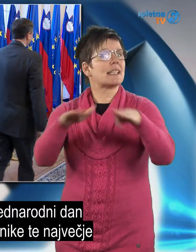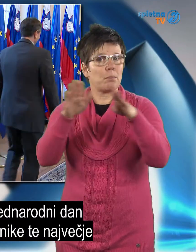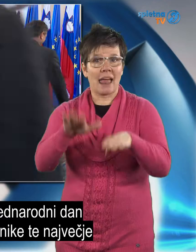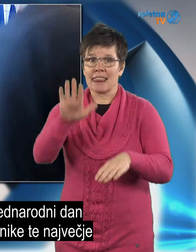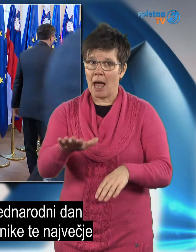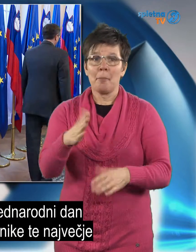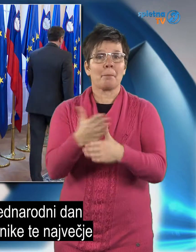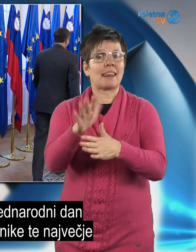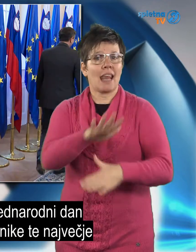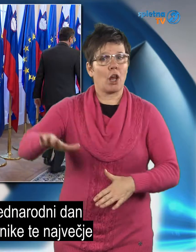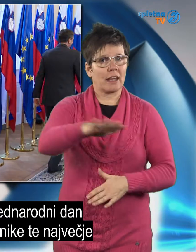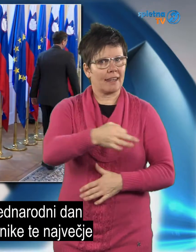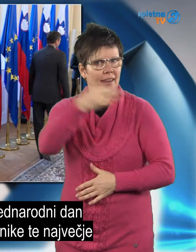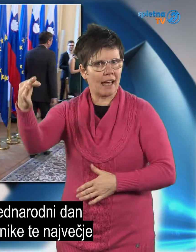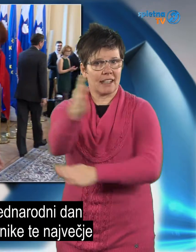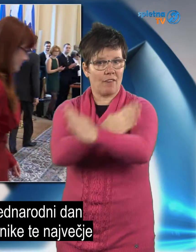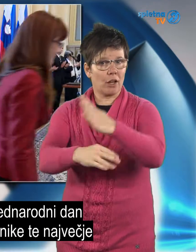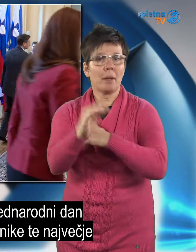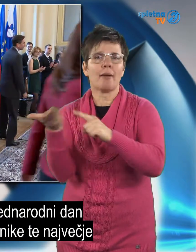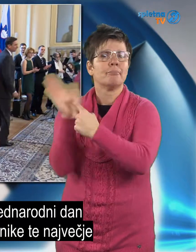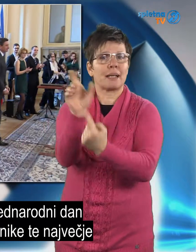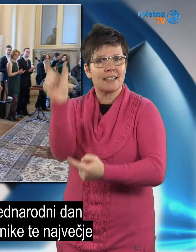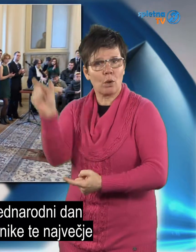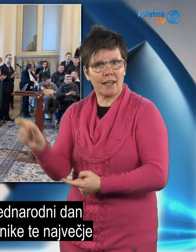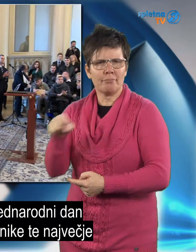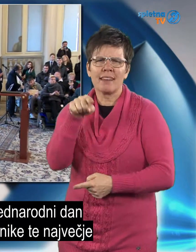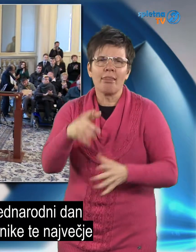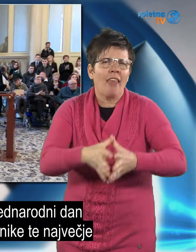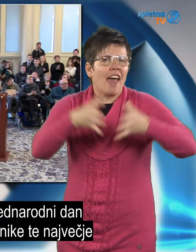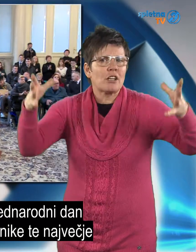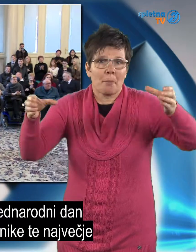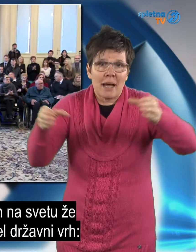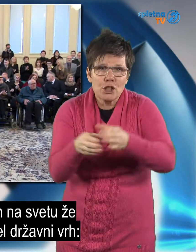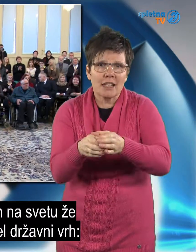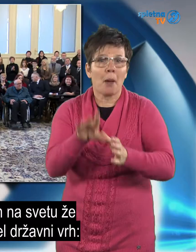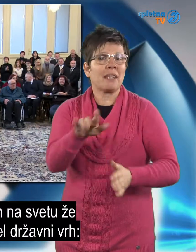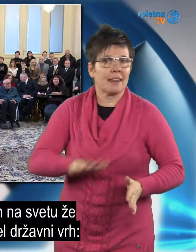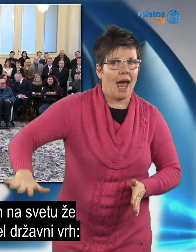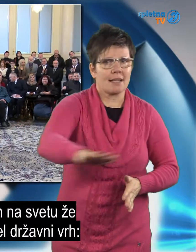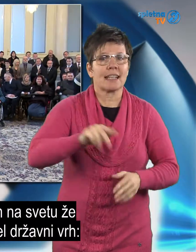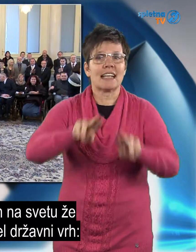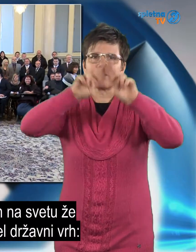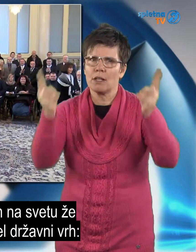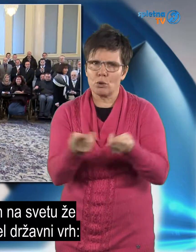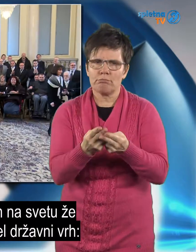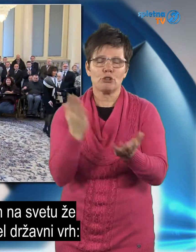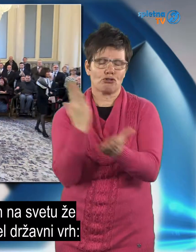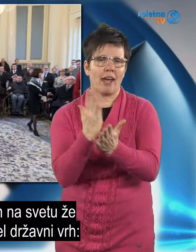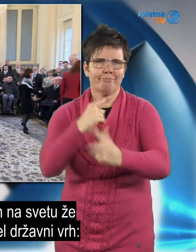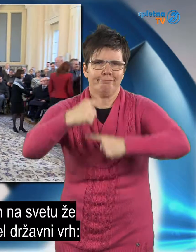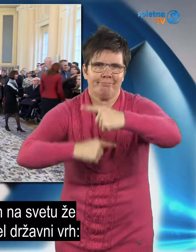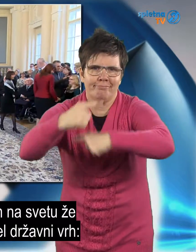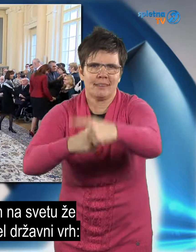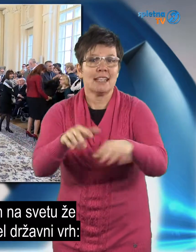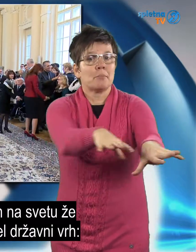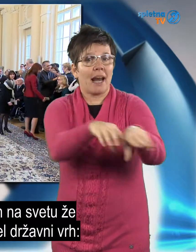3. decembra, na Mednarodni dan invalidov, je predstavnike te največje manjšine pri nas in na svetu že